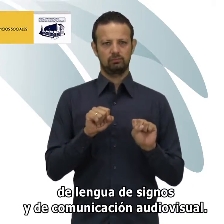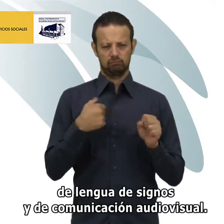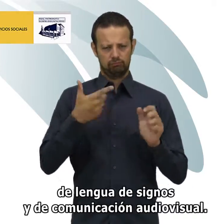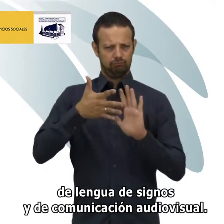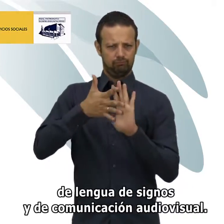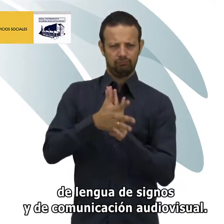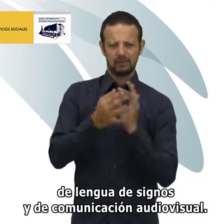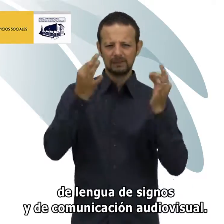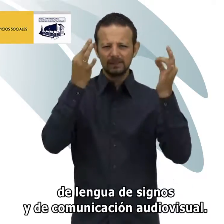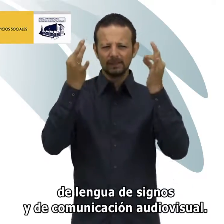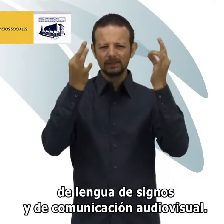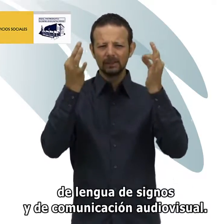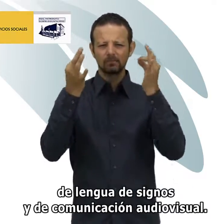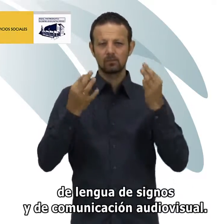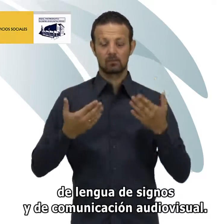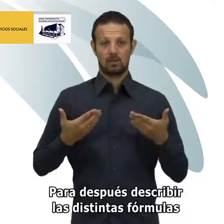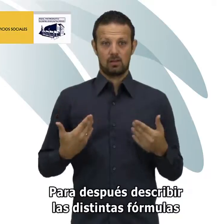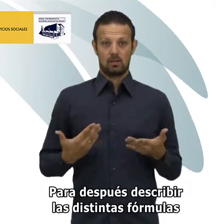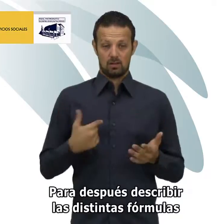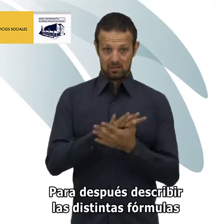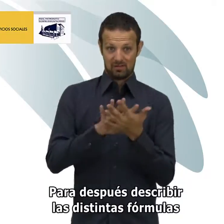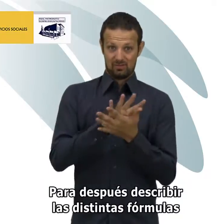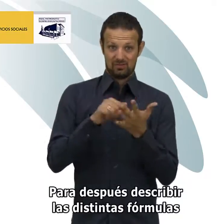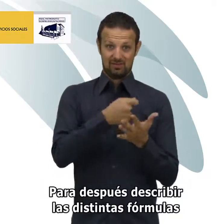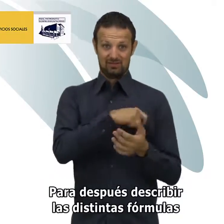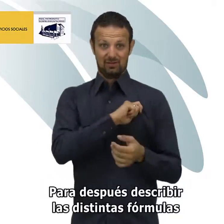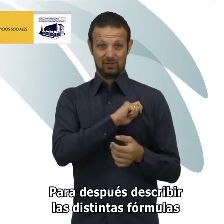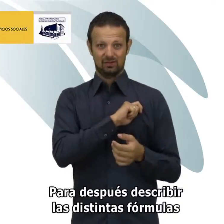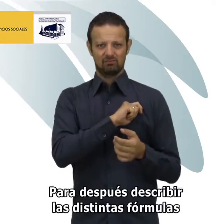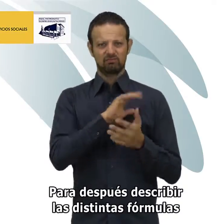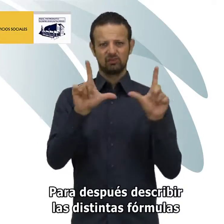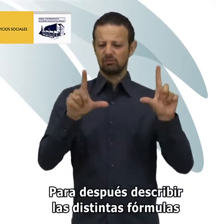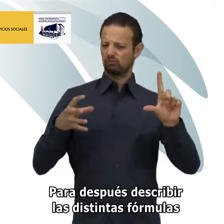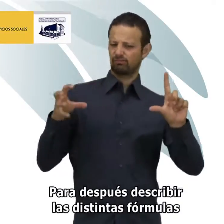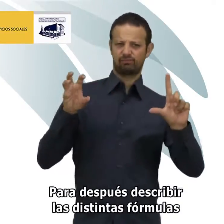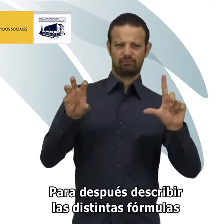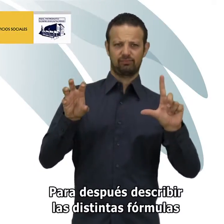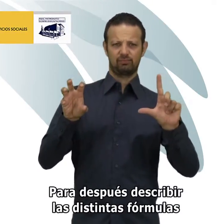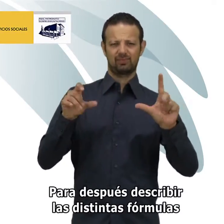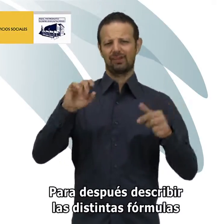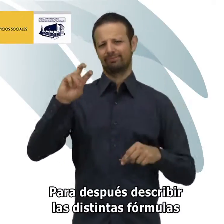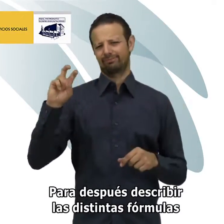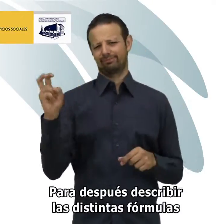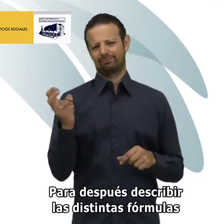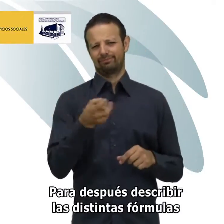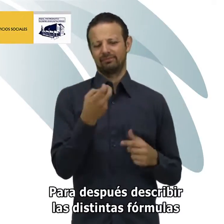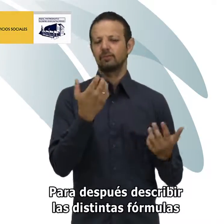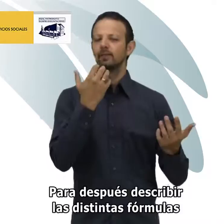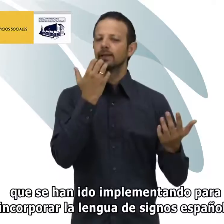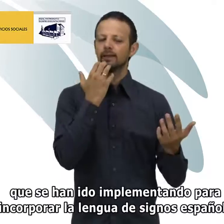Para después, describir las distintas fórmulas que se han ido implementando para incorporar la lengua